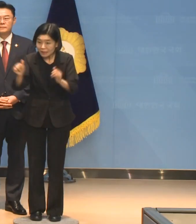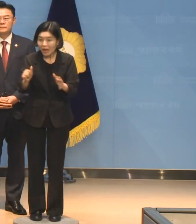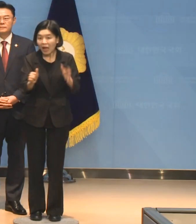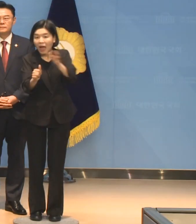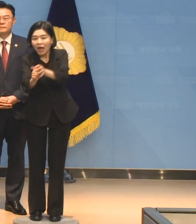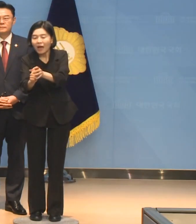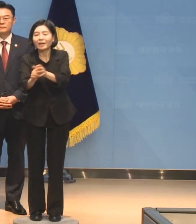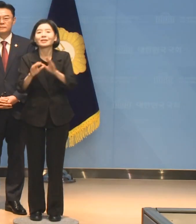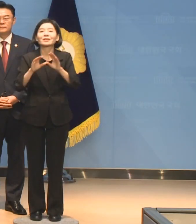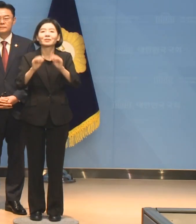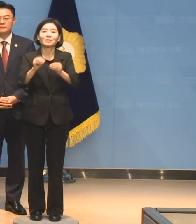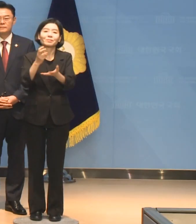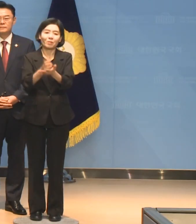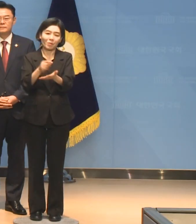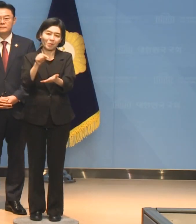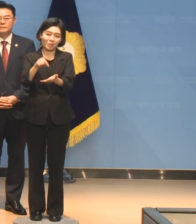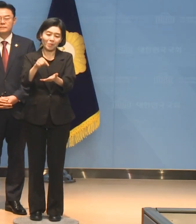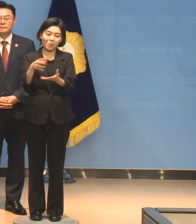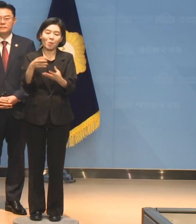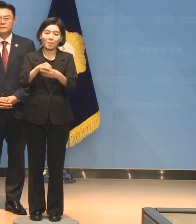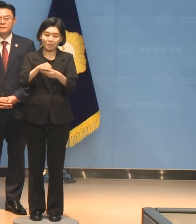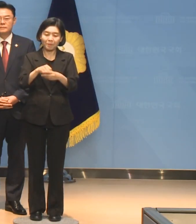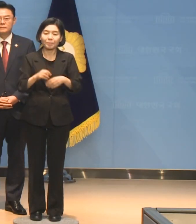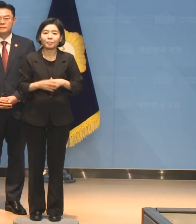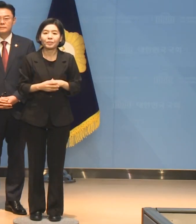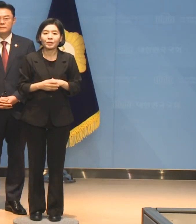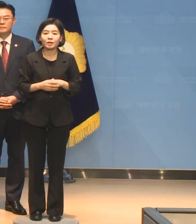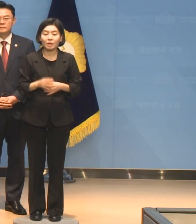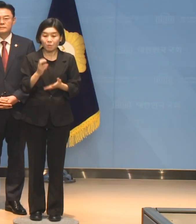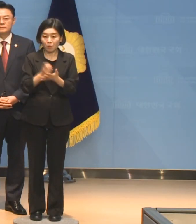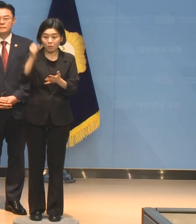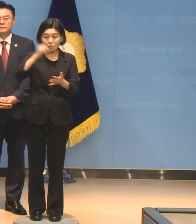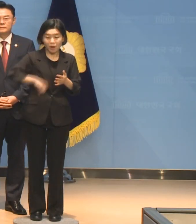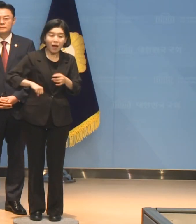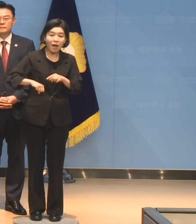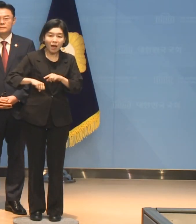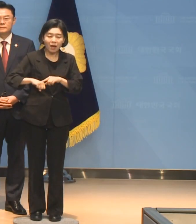금지하는 내용도 담겨 있습니다. 그리고 이를 위반할 경우